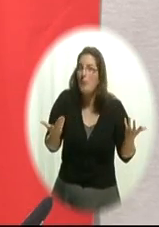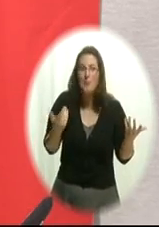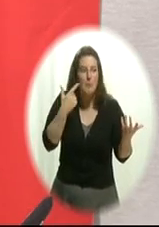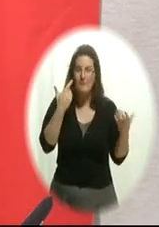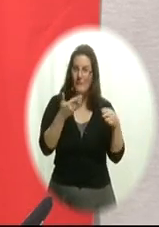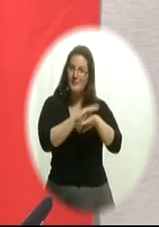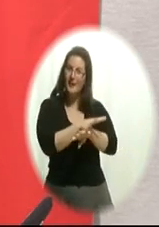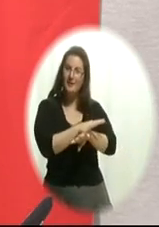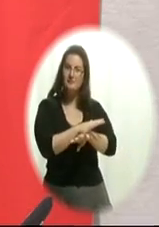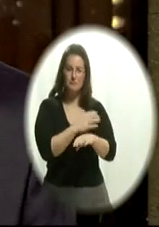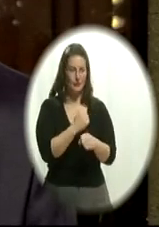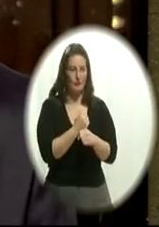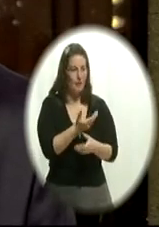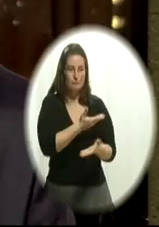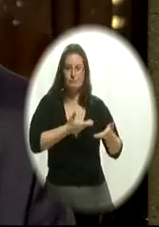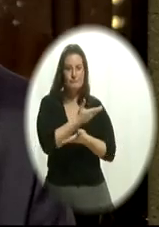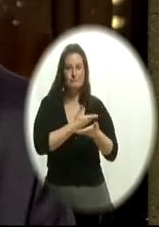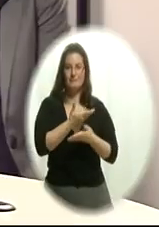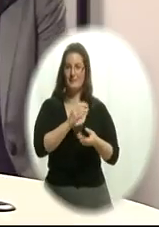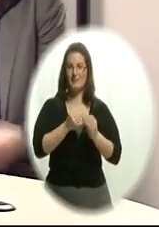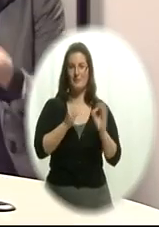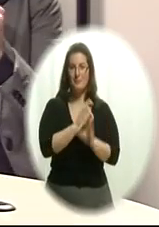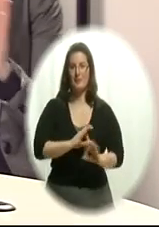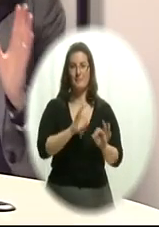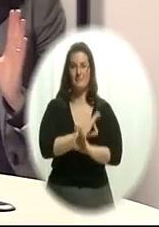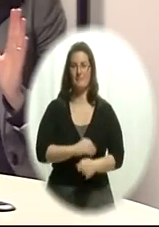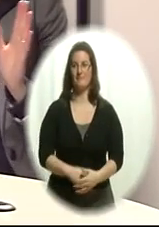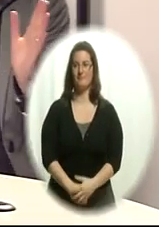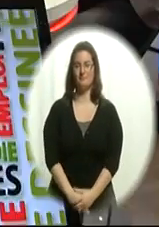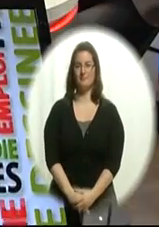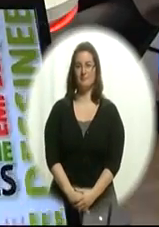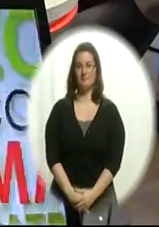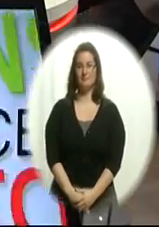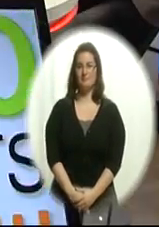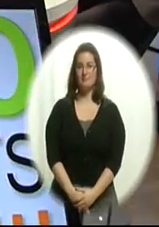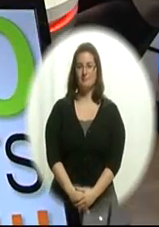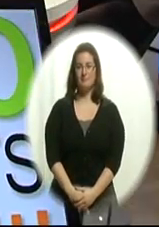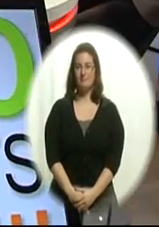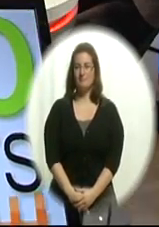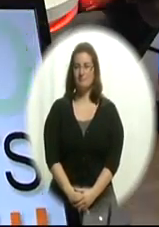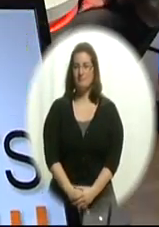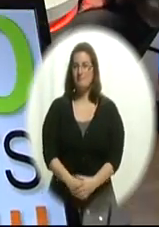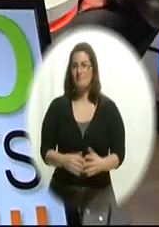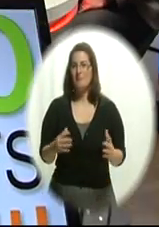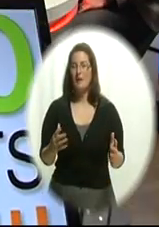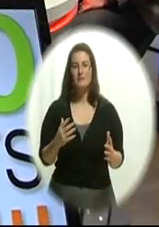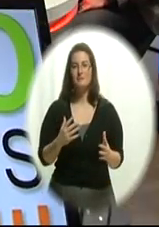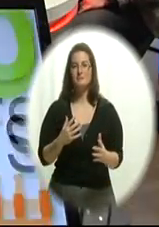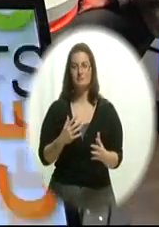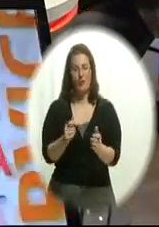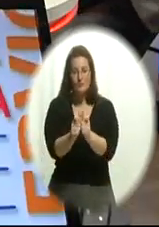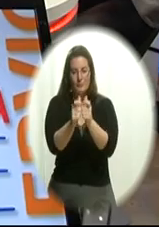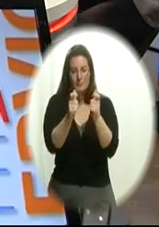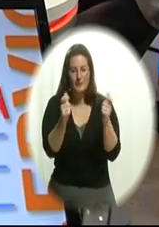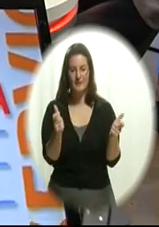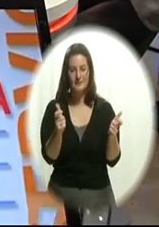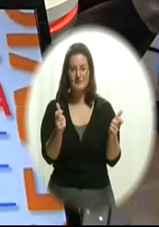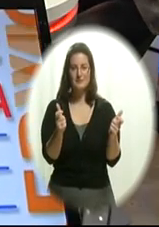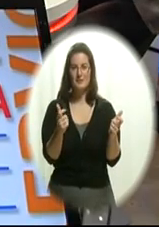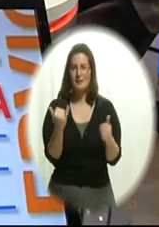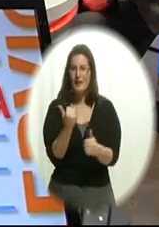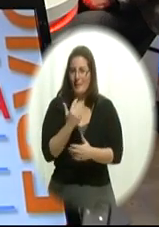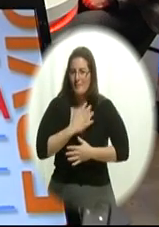travaille. Elle travaille, donc il n'y a pas de problème. Et franchement, il ne faut pas avoir peur. Une entreprise n'a pas à avoir peur du handicap.